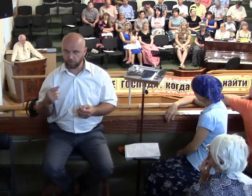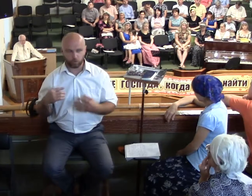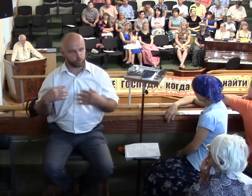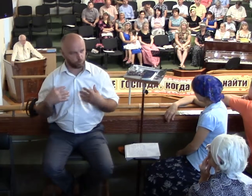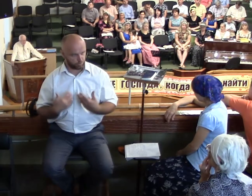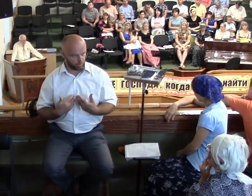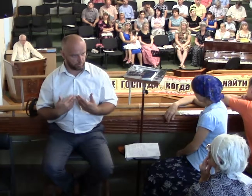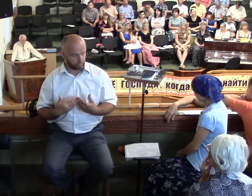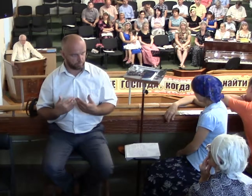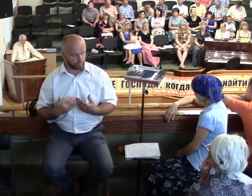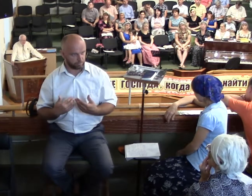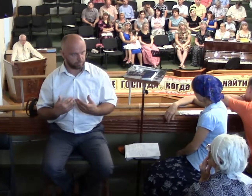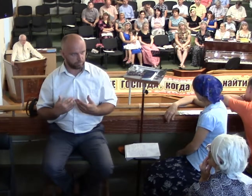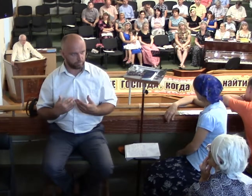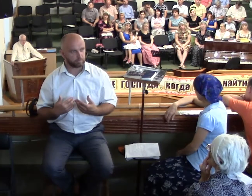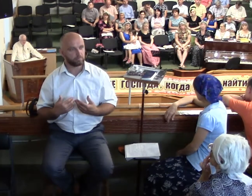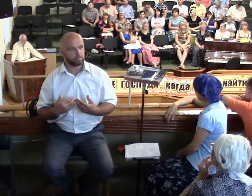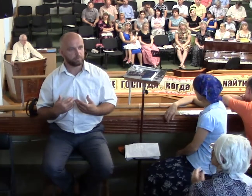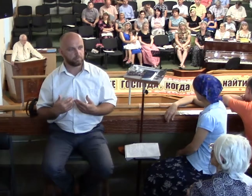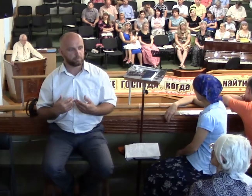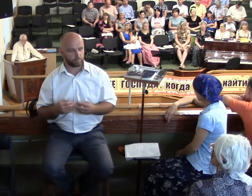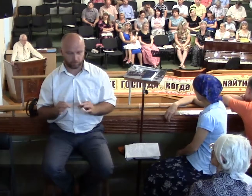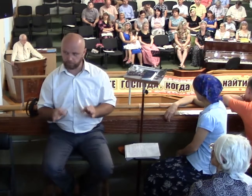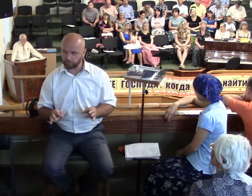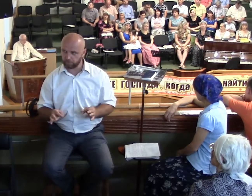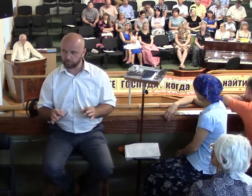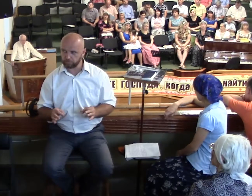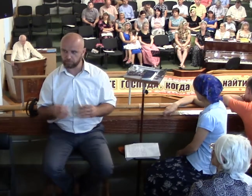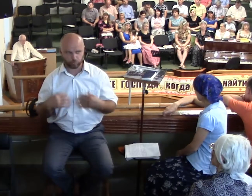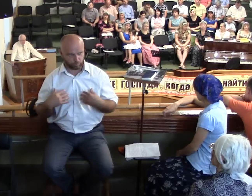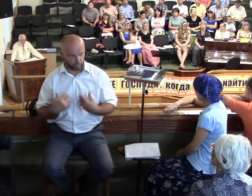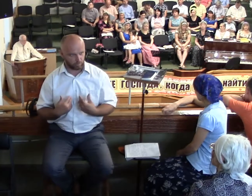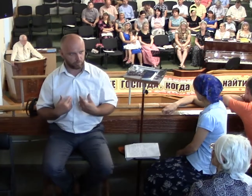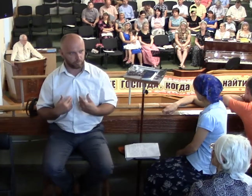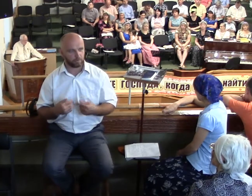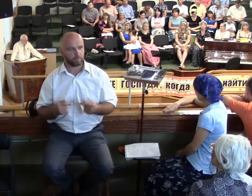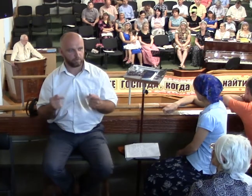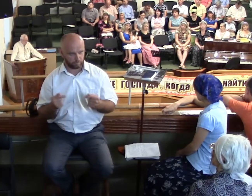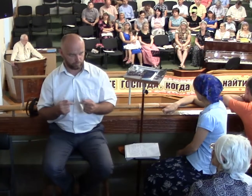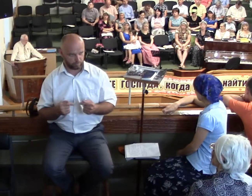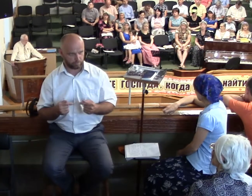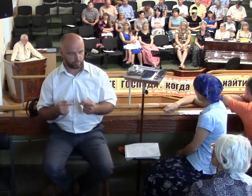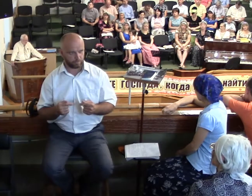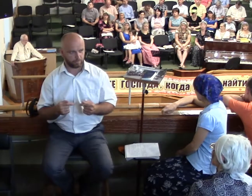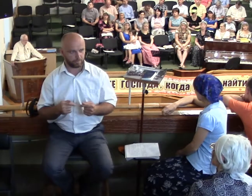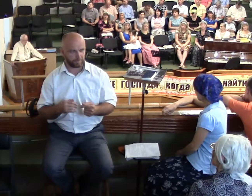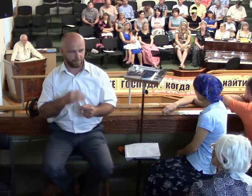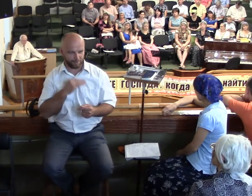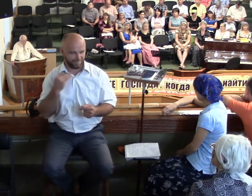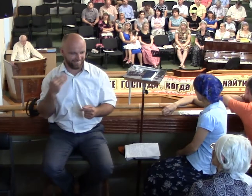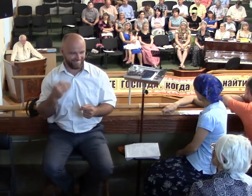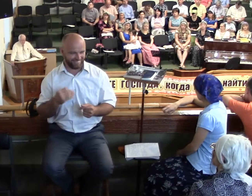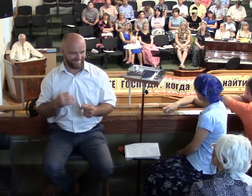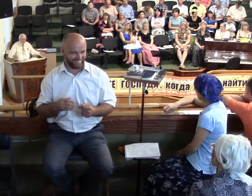10 стих написано, кто скажет, что он без греха, тот лжет. Никто из нас не имеет совершенной святости.